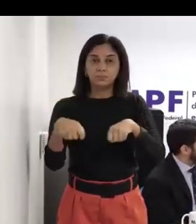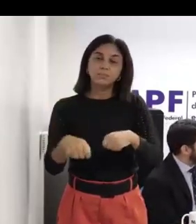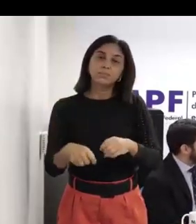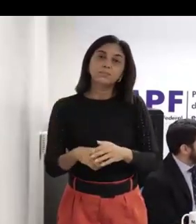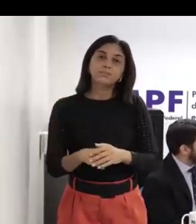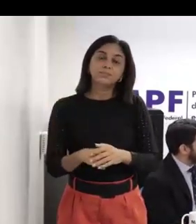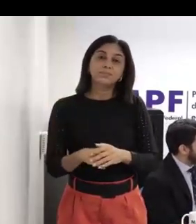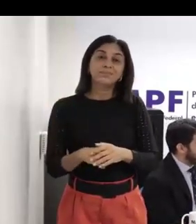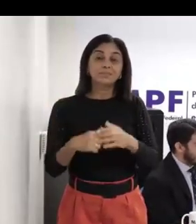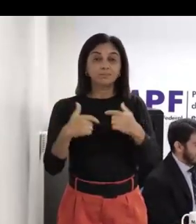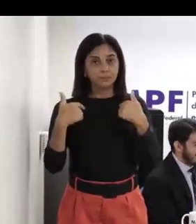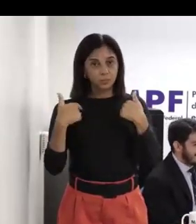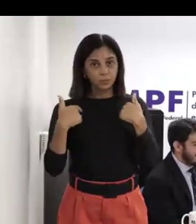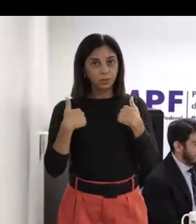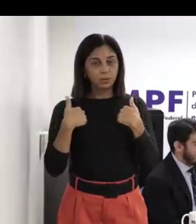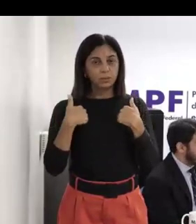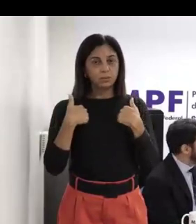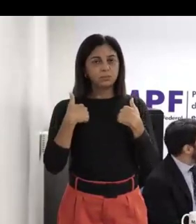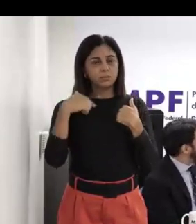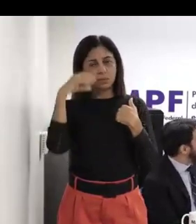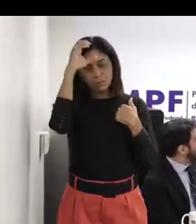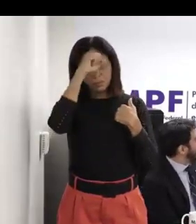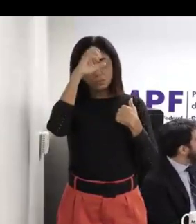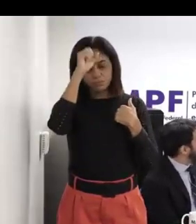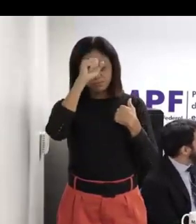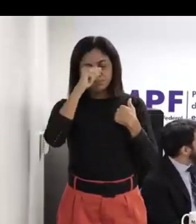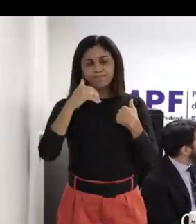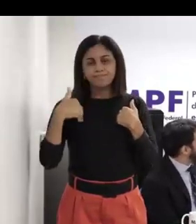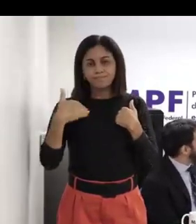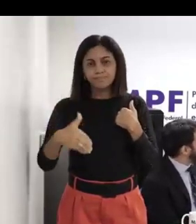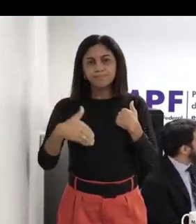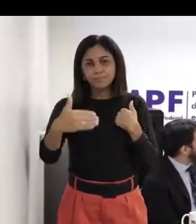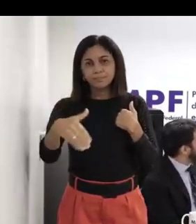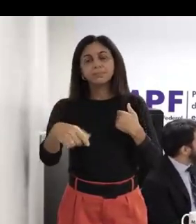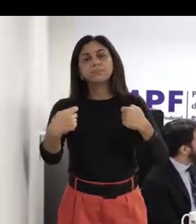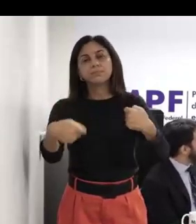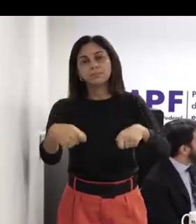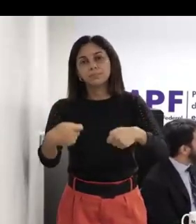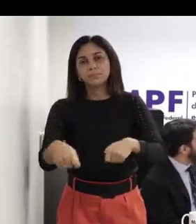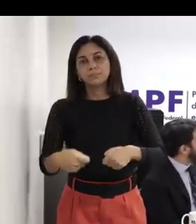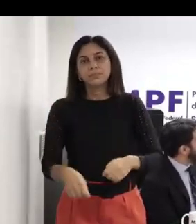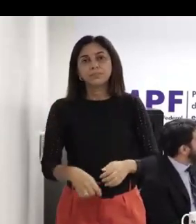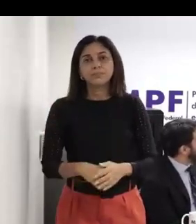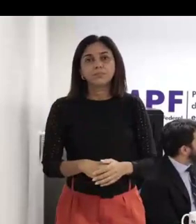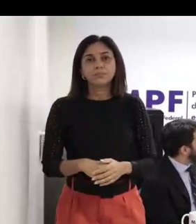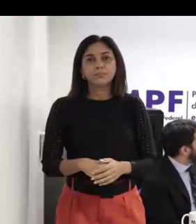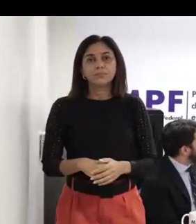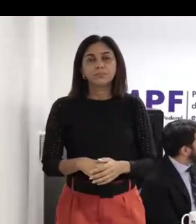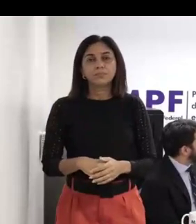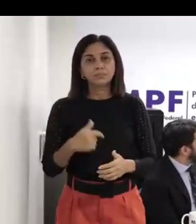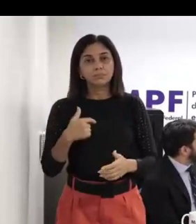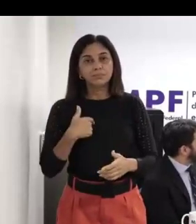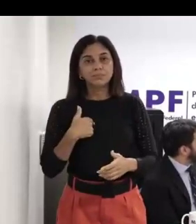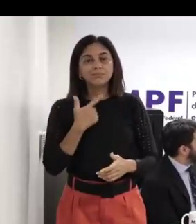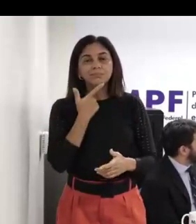n uma temática que nos instiga muito justamente por trabalhar no campo da política educacional eh estou muito ansiosa para